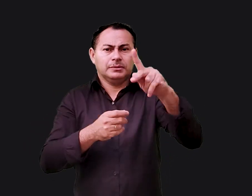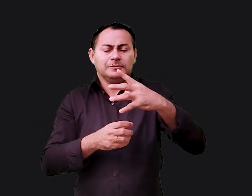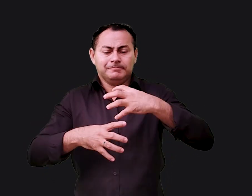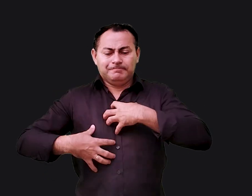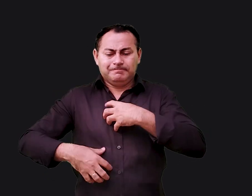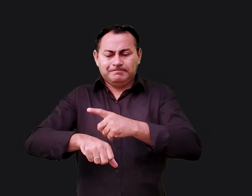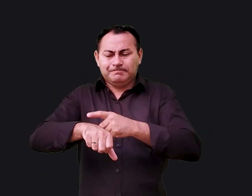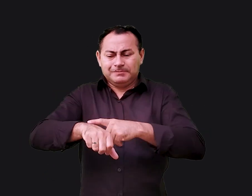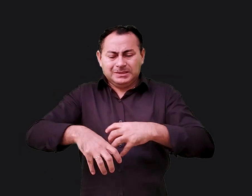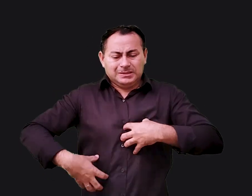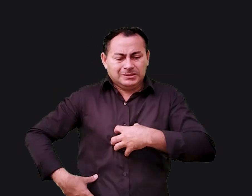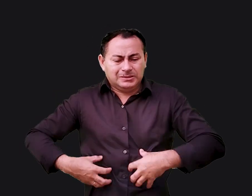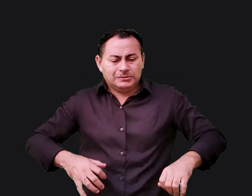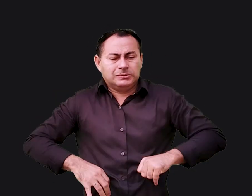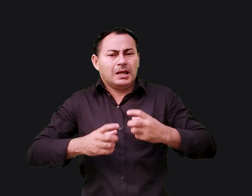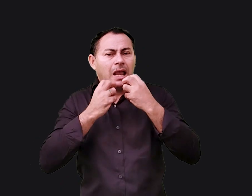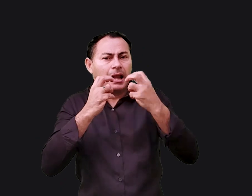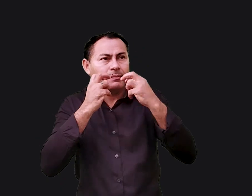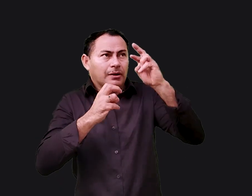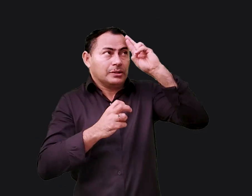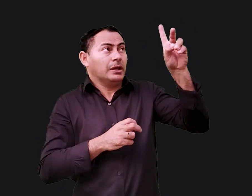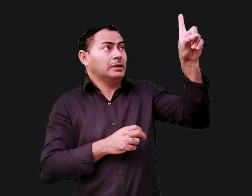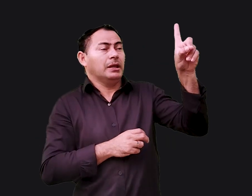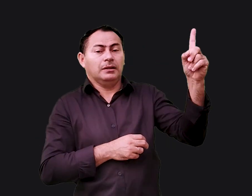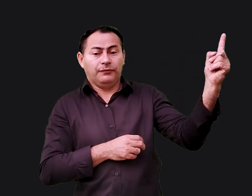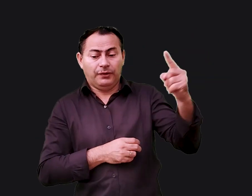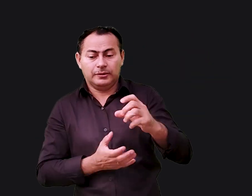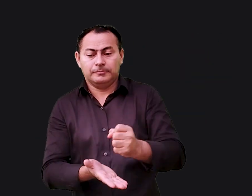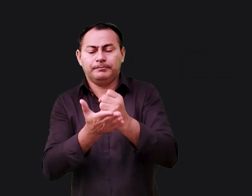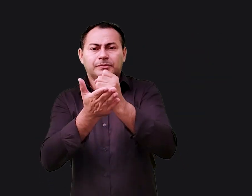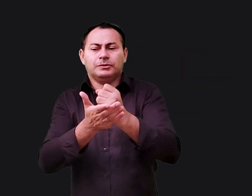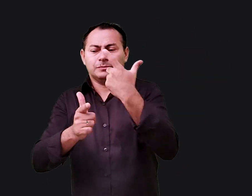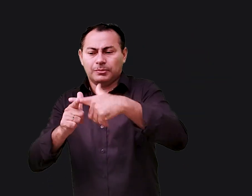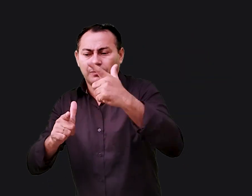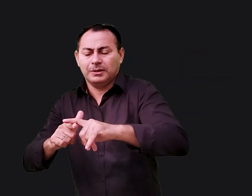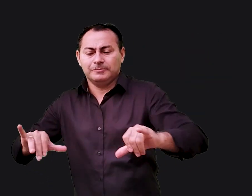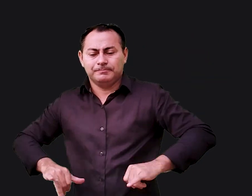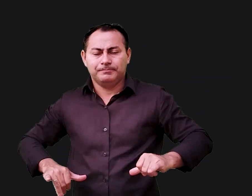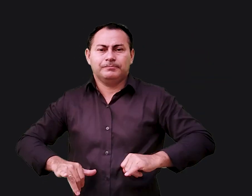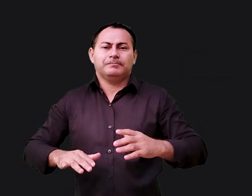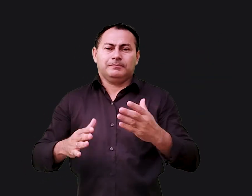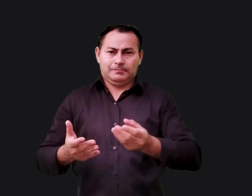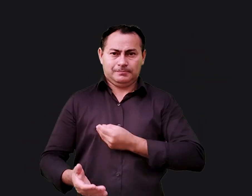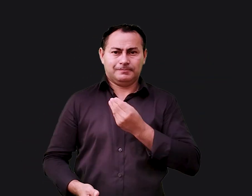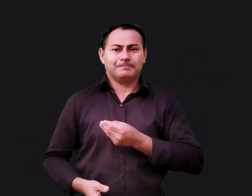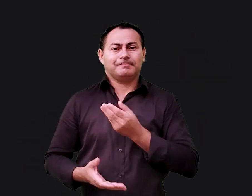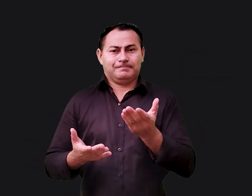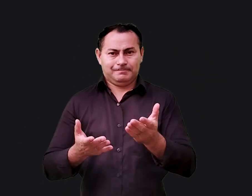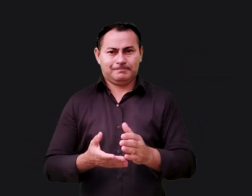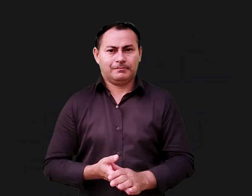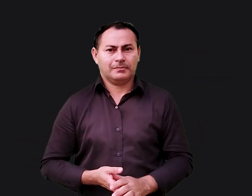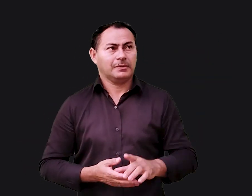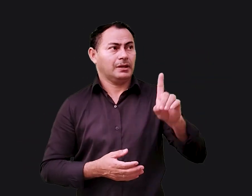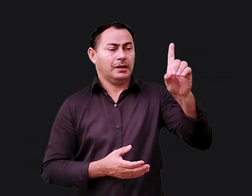na sua aflição clamaram ao Senhor e ele salvou da tribulação em que se encontravam